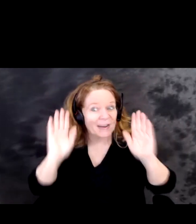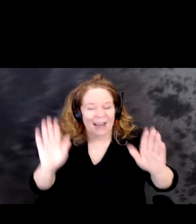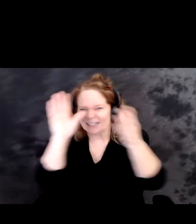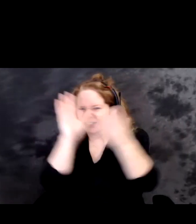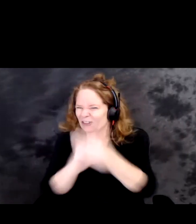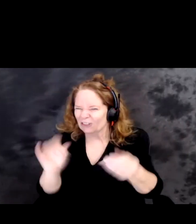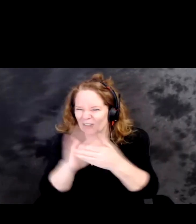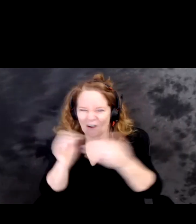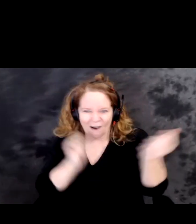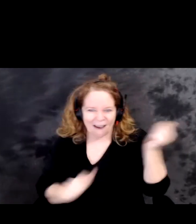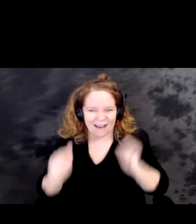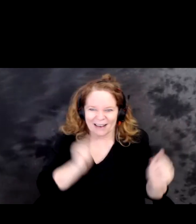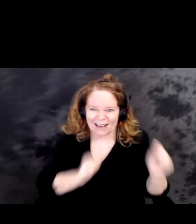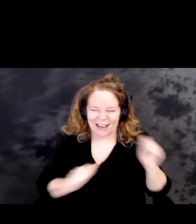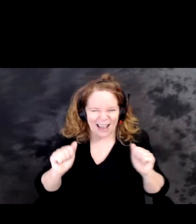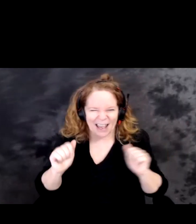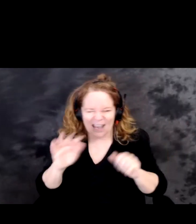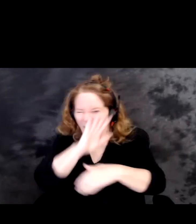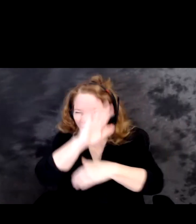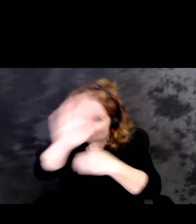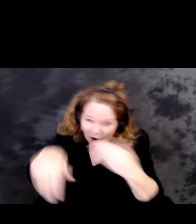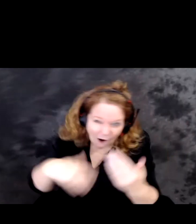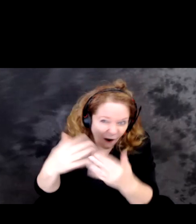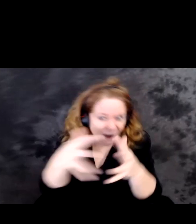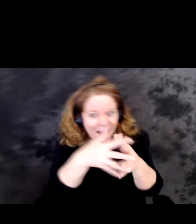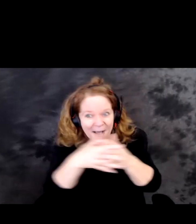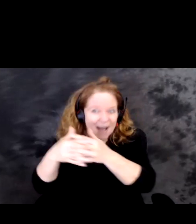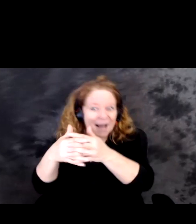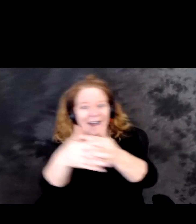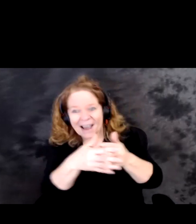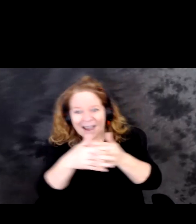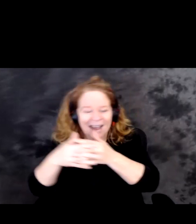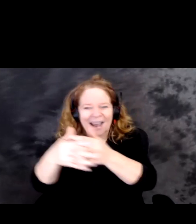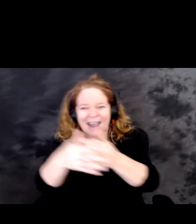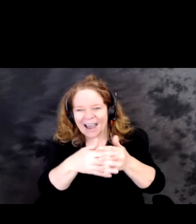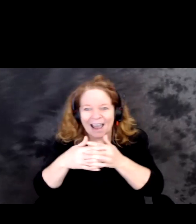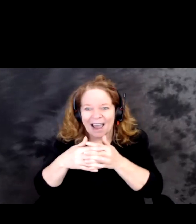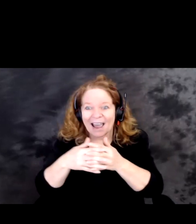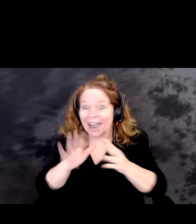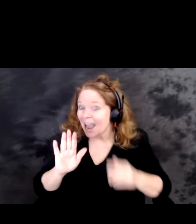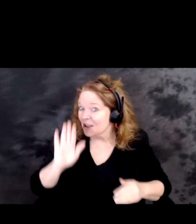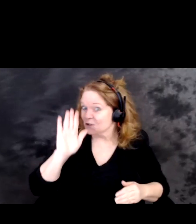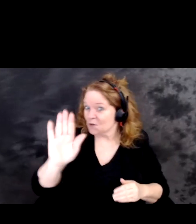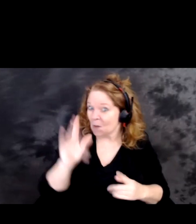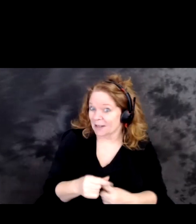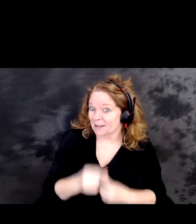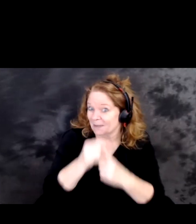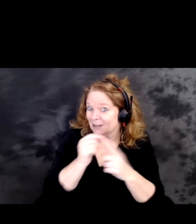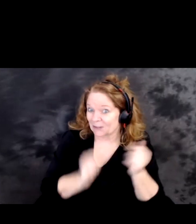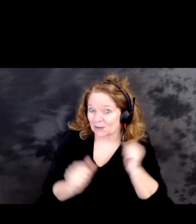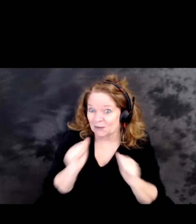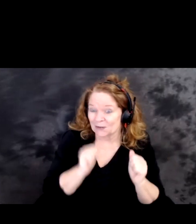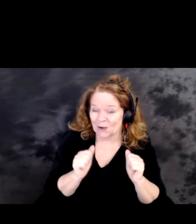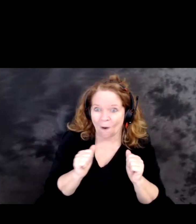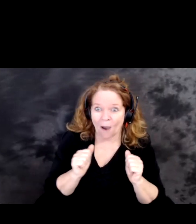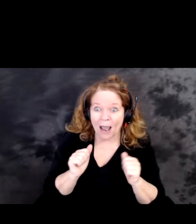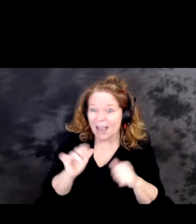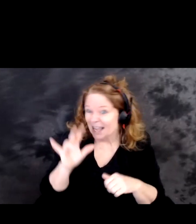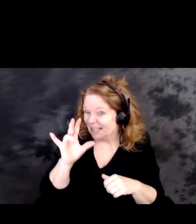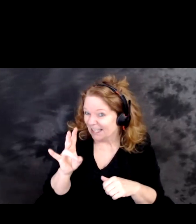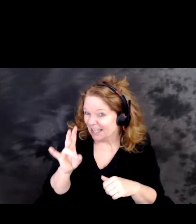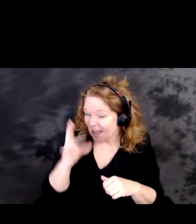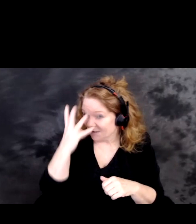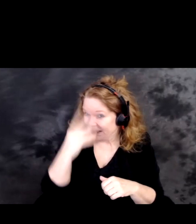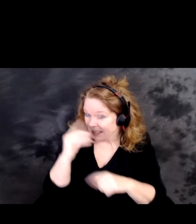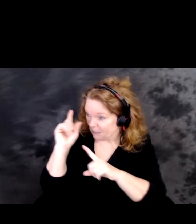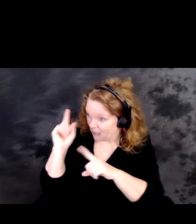cuento. Es la mejor hora de cuento en América y es su tiempo